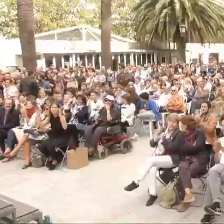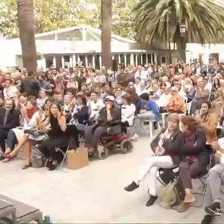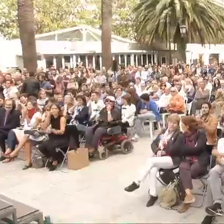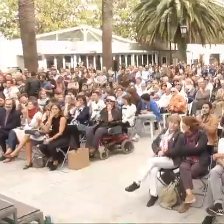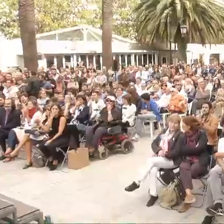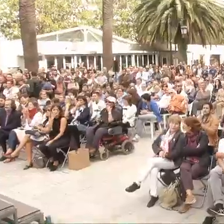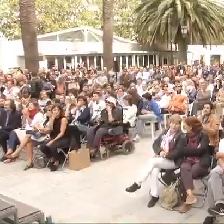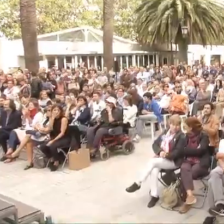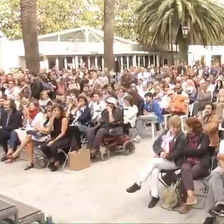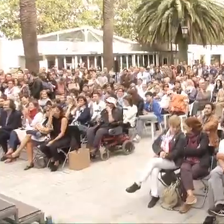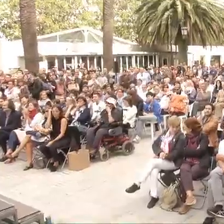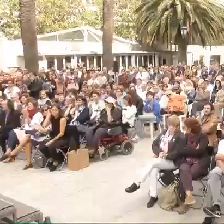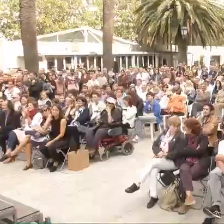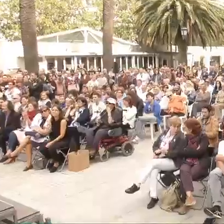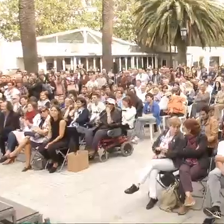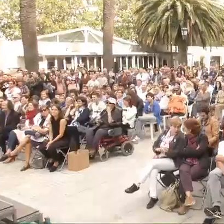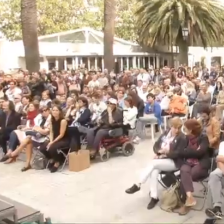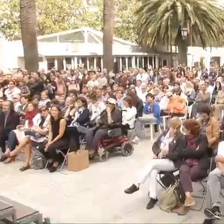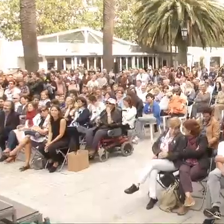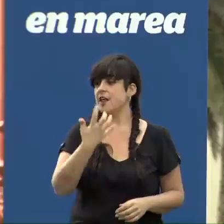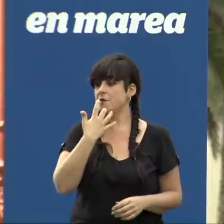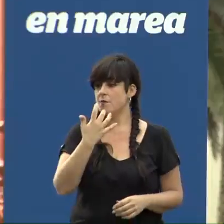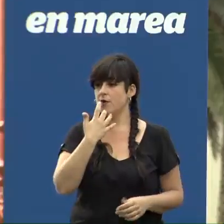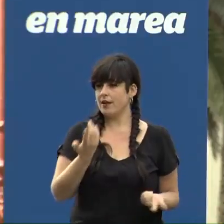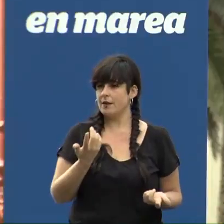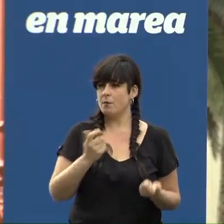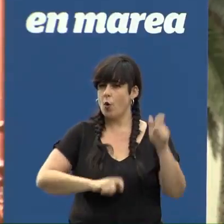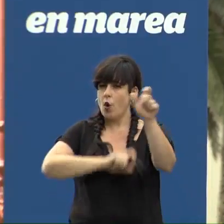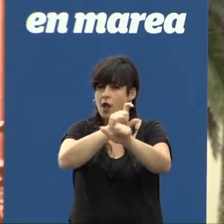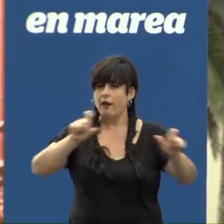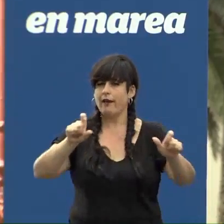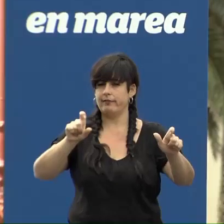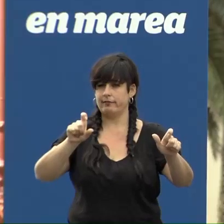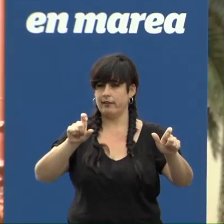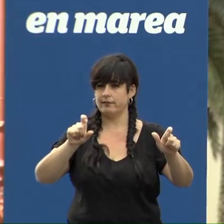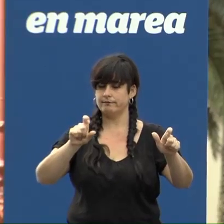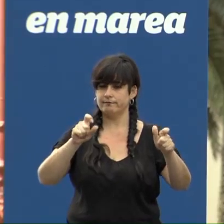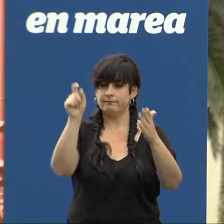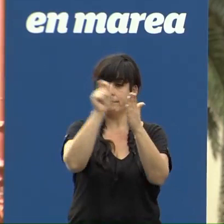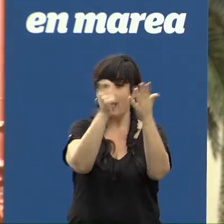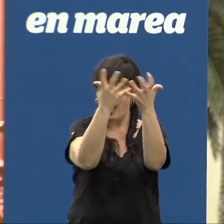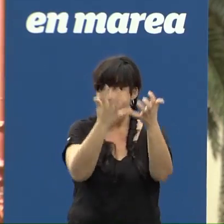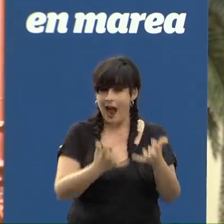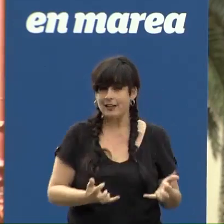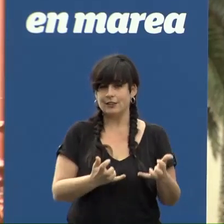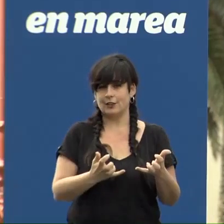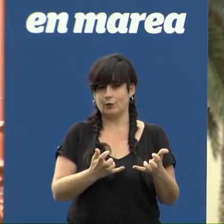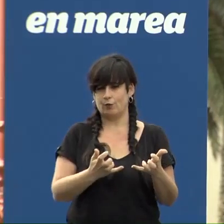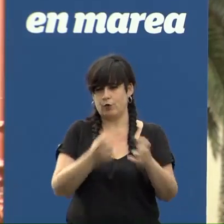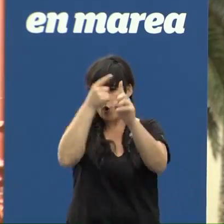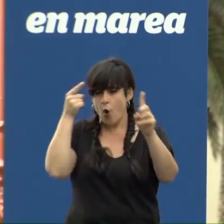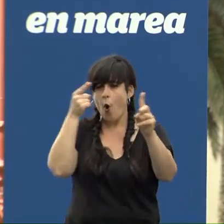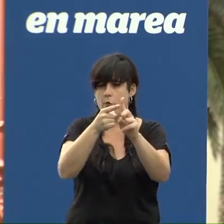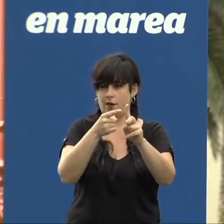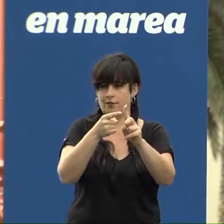aquela que non se esforza en facer os mesmos artigos para explicar como moitos homes e mulleres